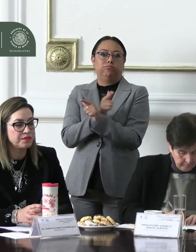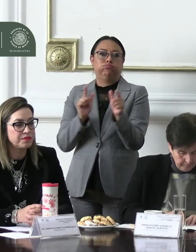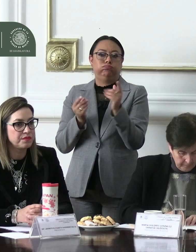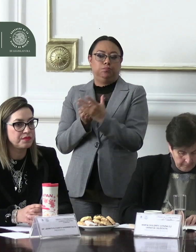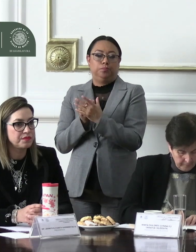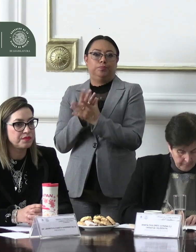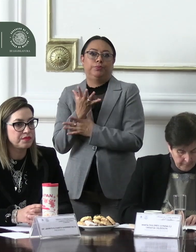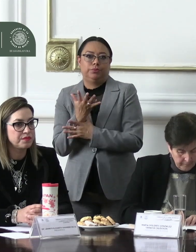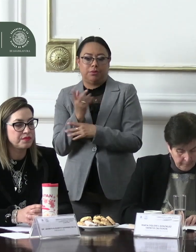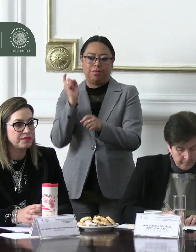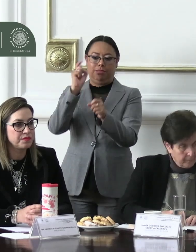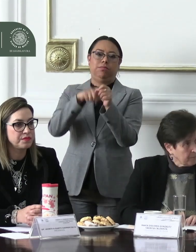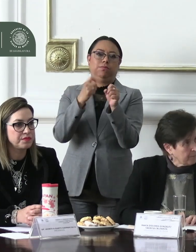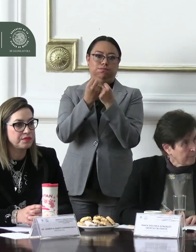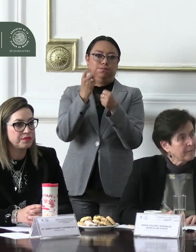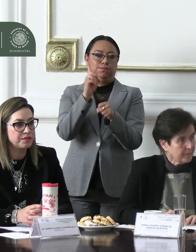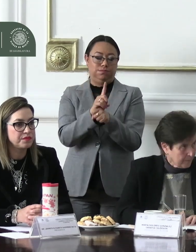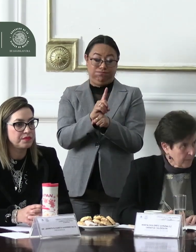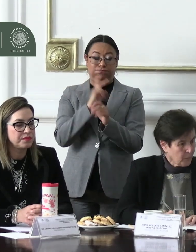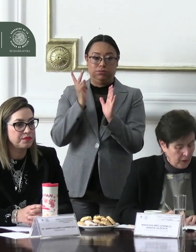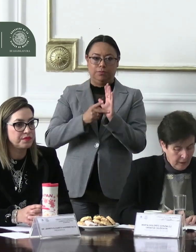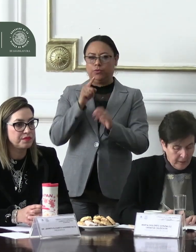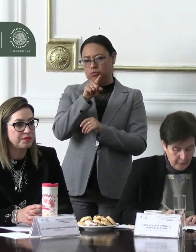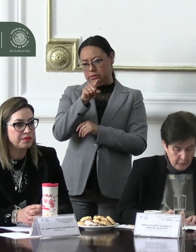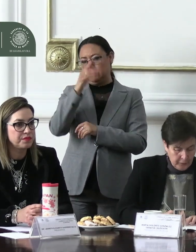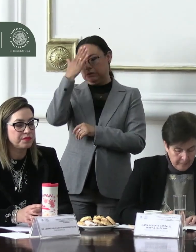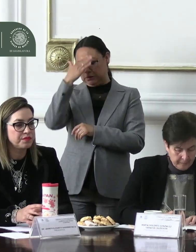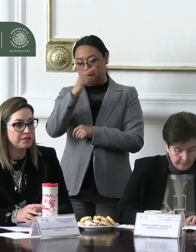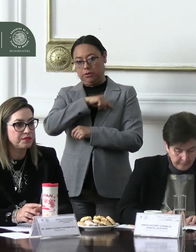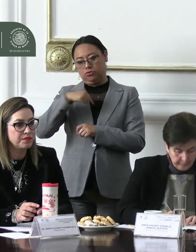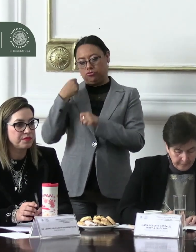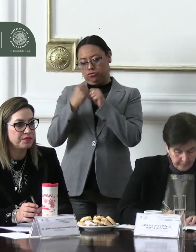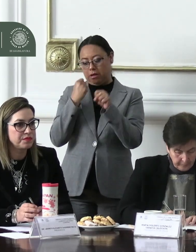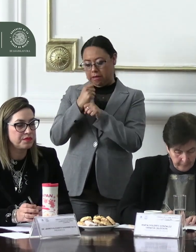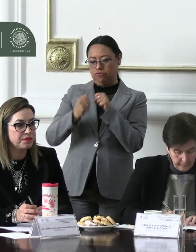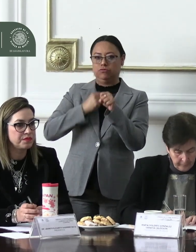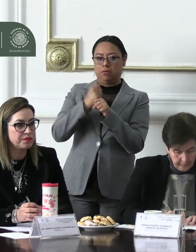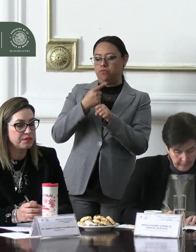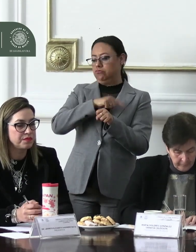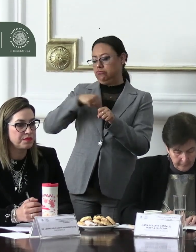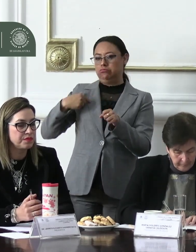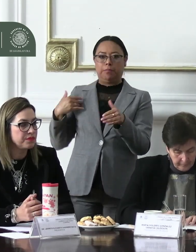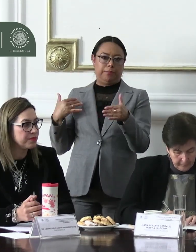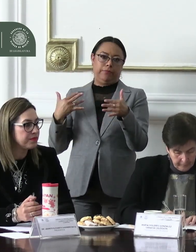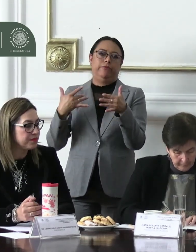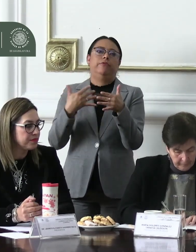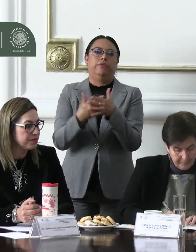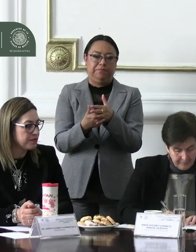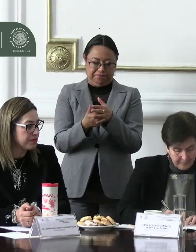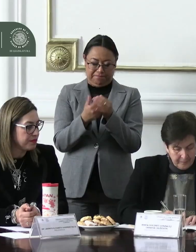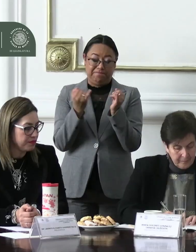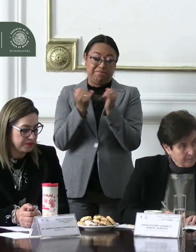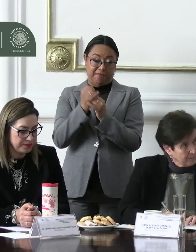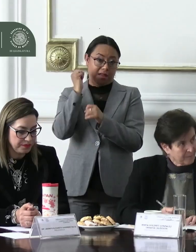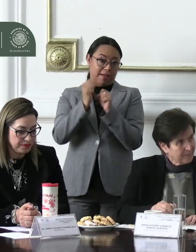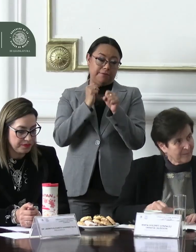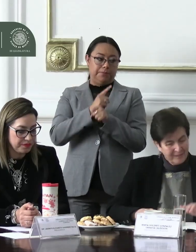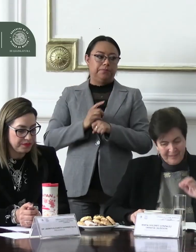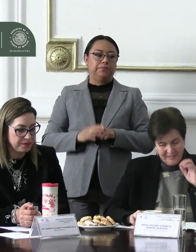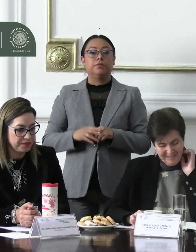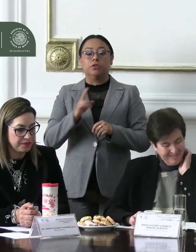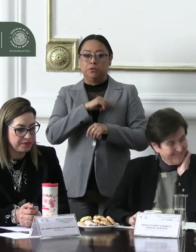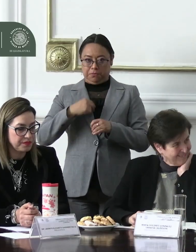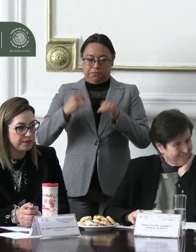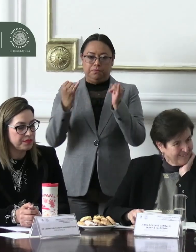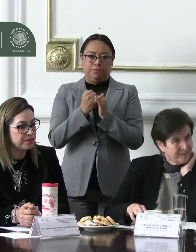Como usted sabe, hemos venido trabajando desde hace muchos años, en algunos casos también hemos coincidido con Estora, con Kenia,